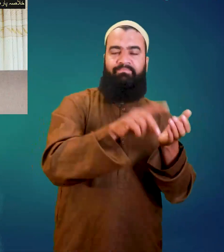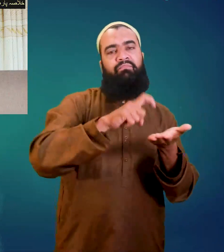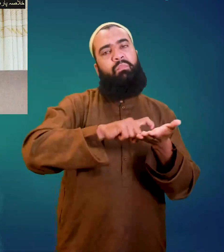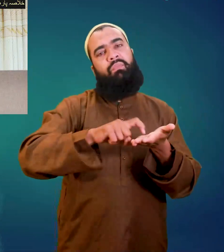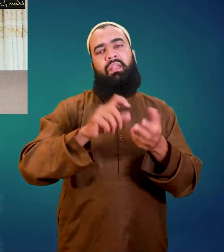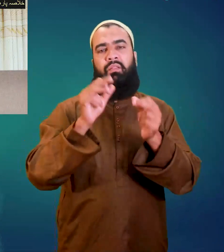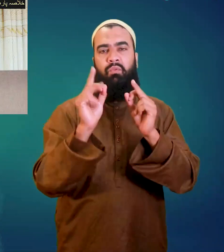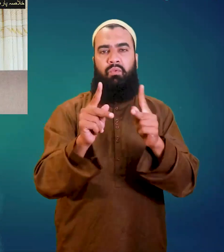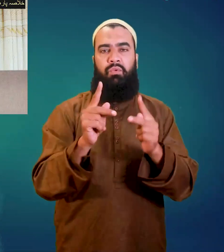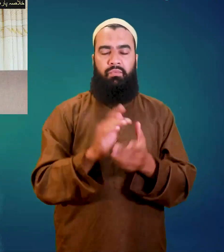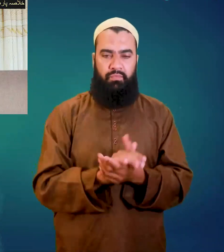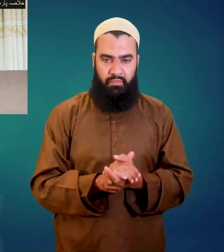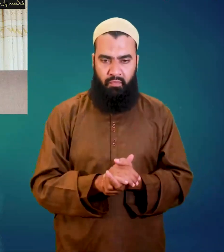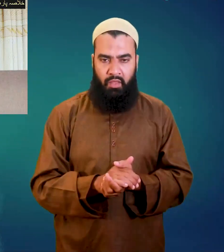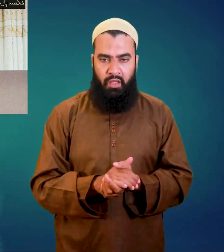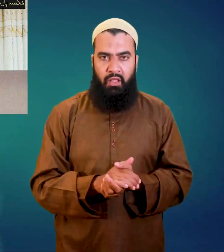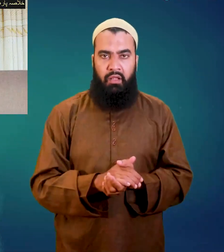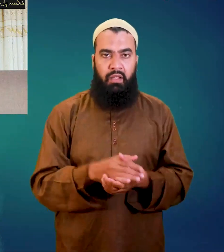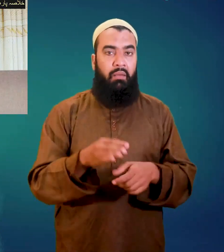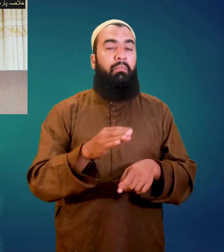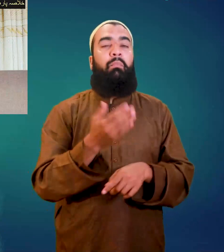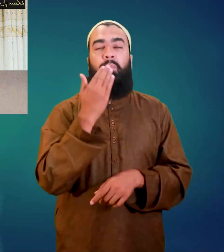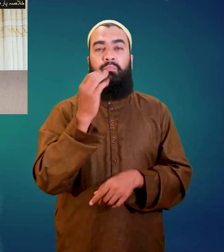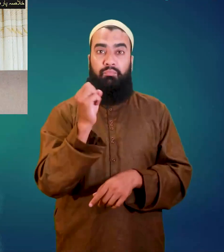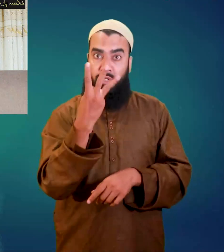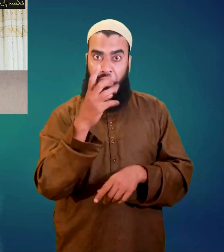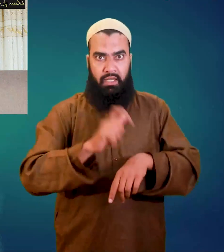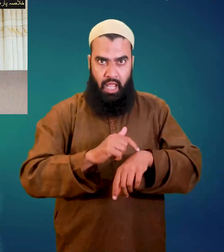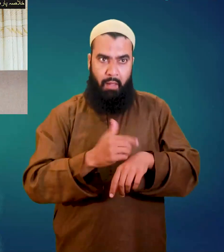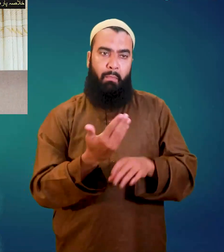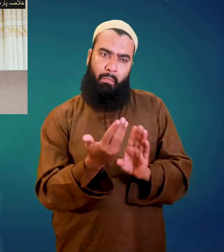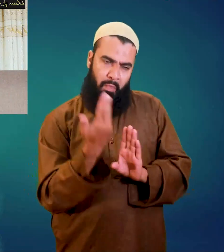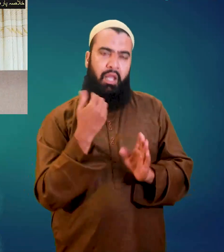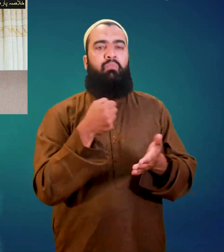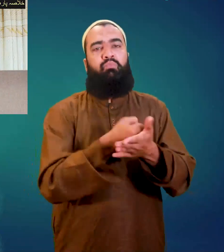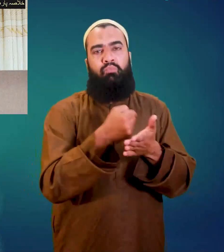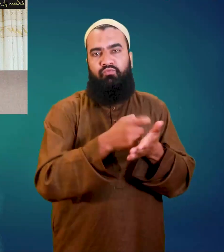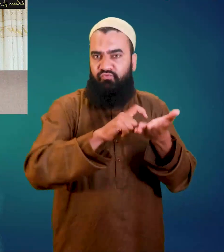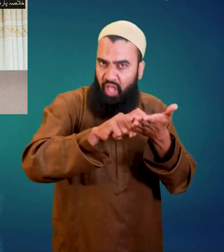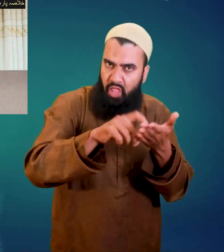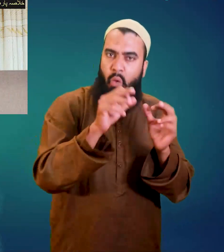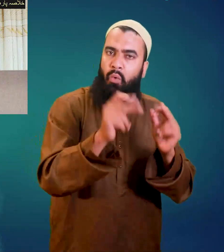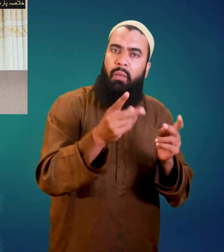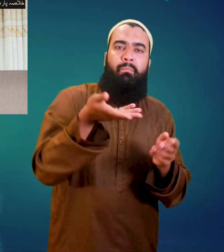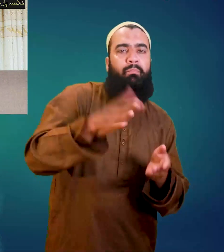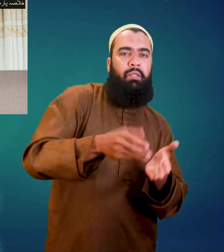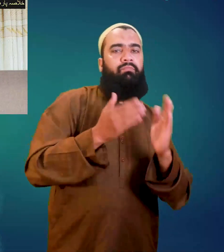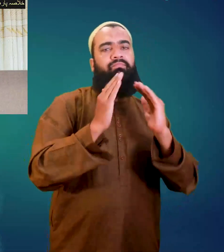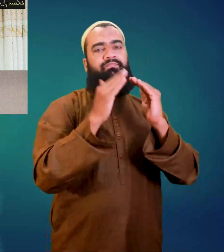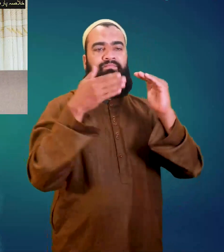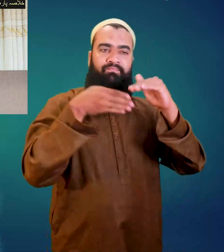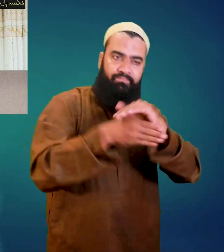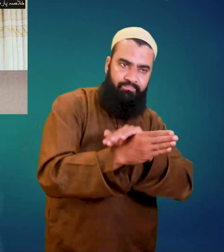میں بغیر اجازت جانا منع ہے۔ اس کے بعد سورۃ الفرقان شروع ہوتی